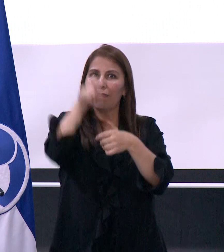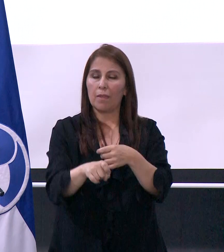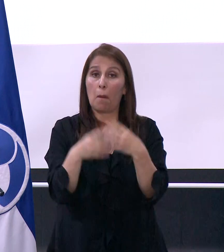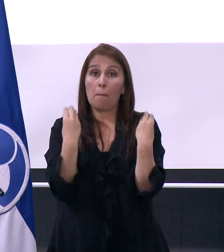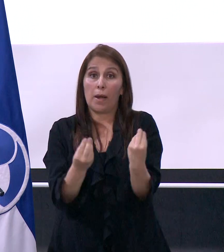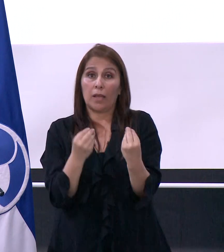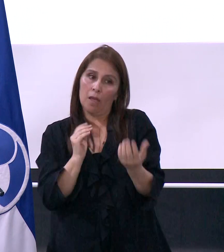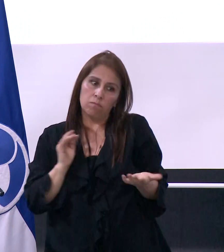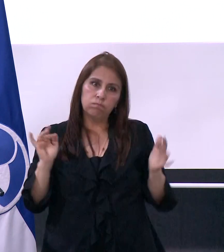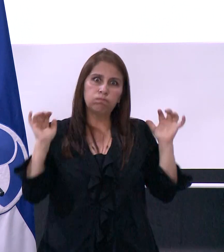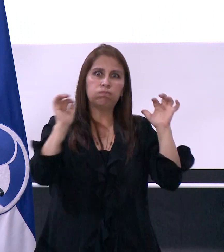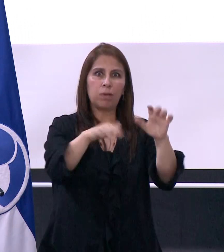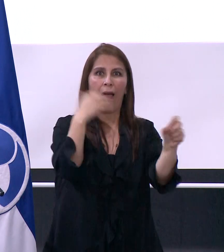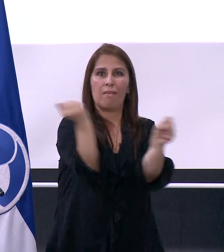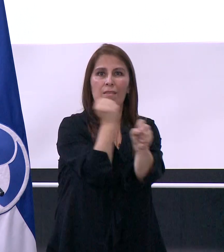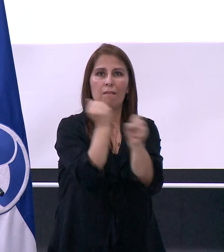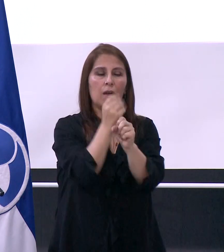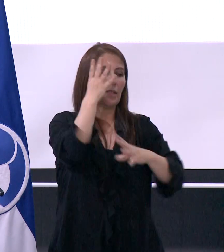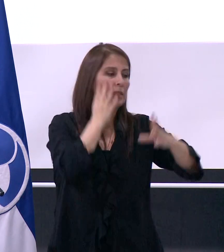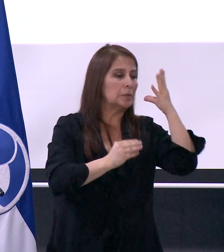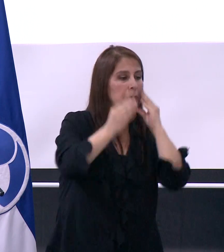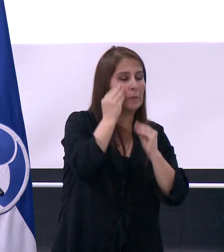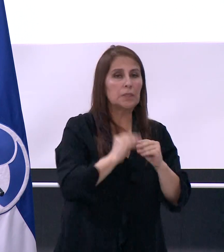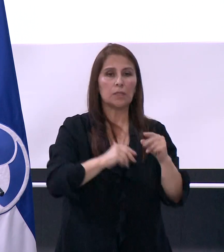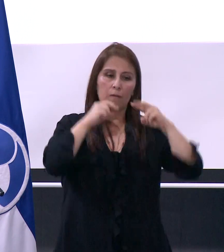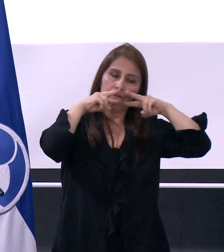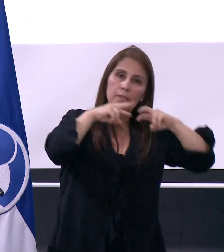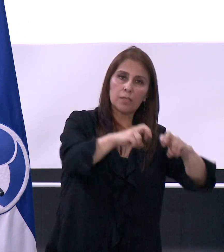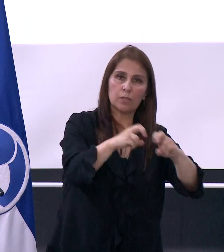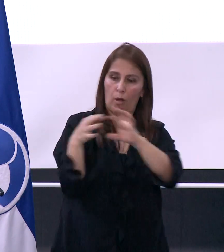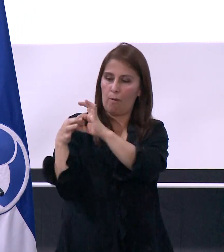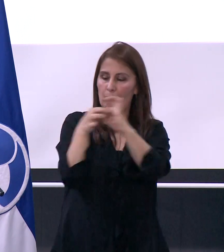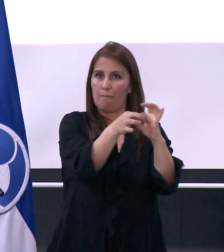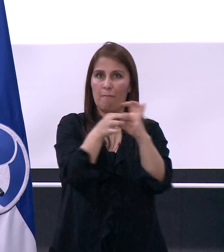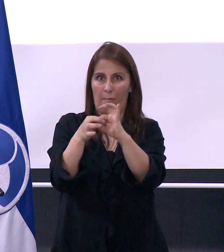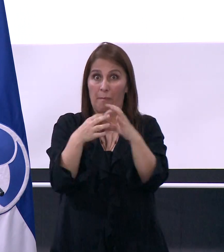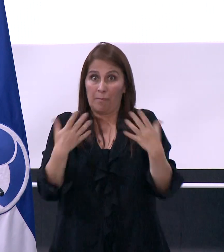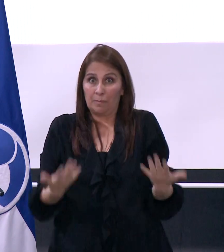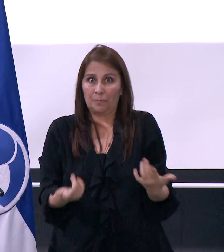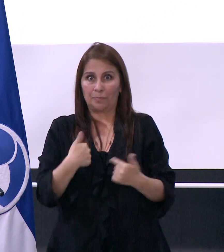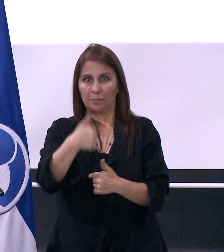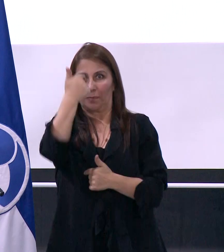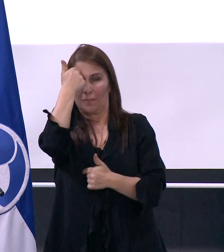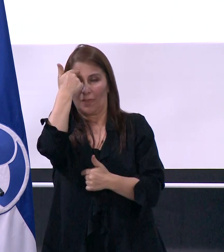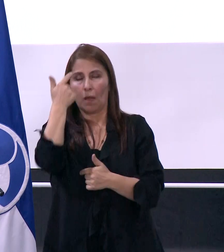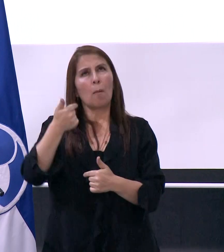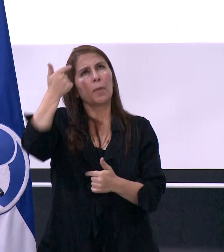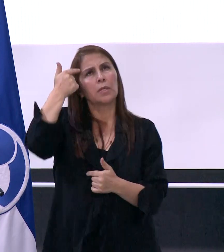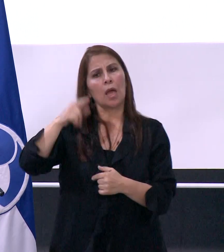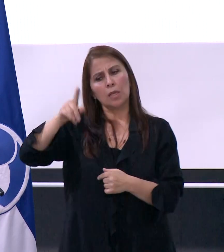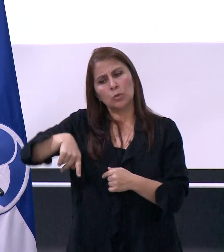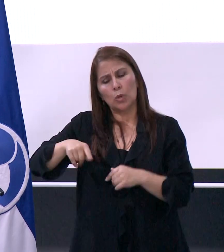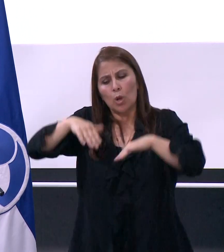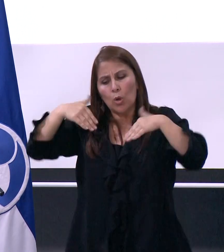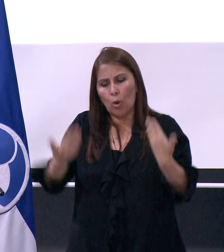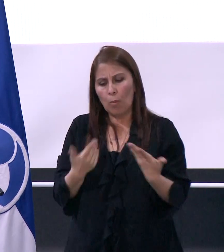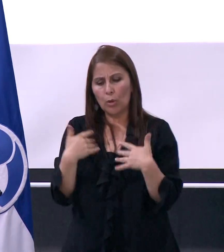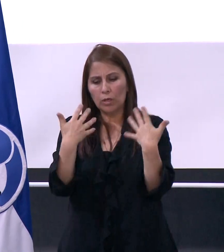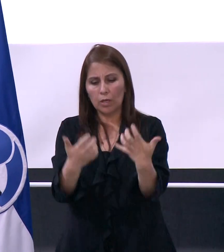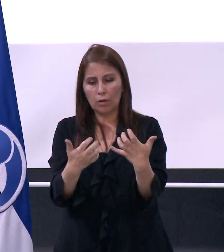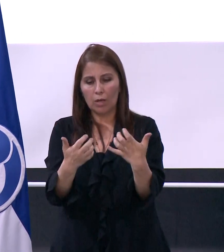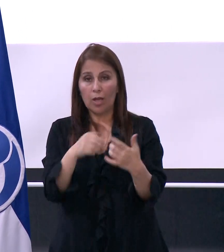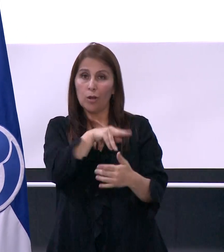experimentación y la investigación ligada a la experiencia pensar la escuela y convertirnos en un referente